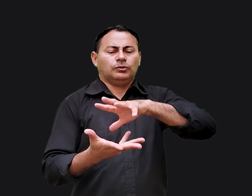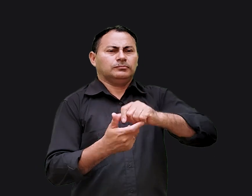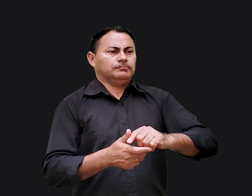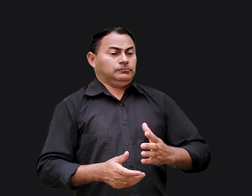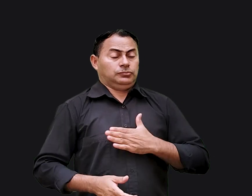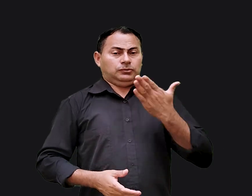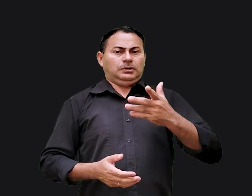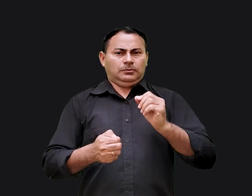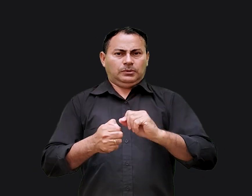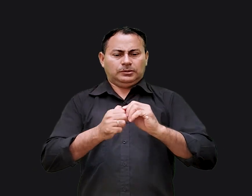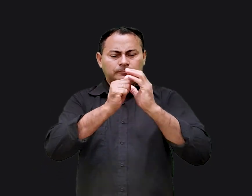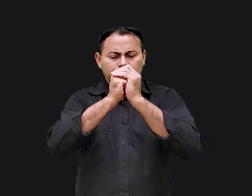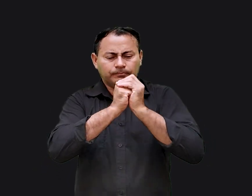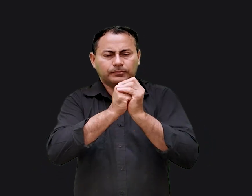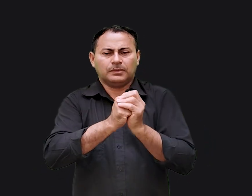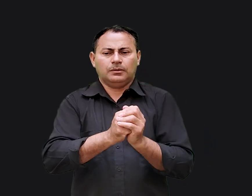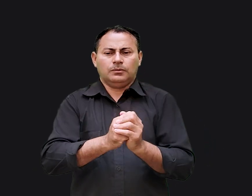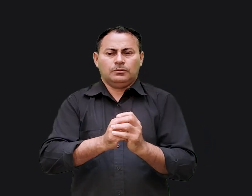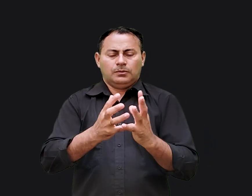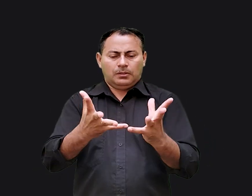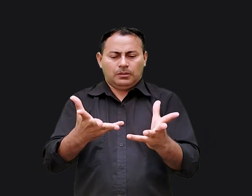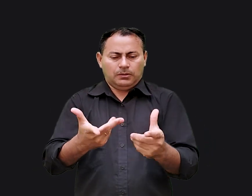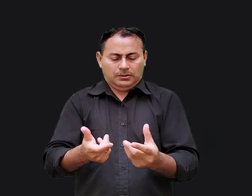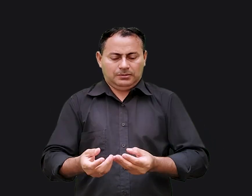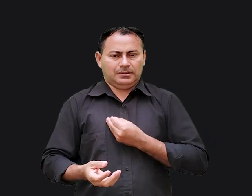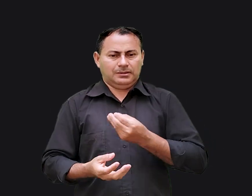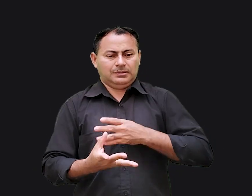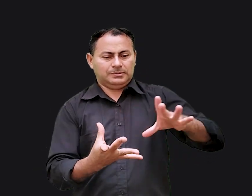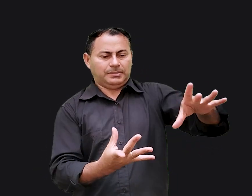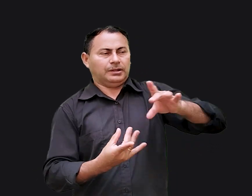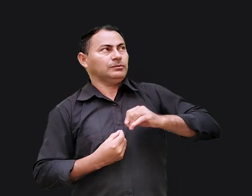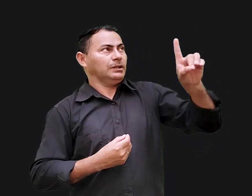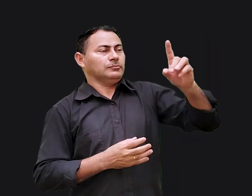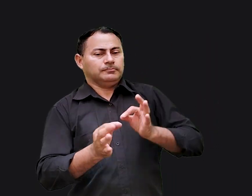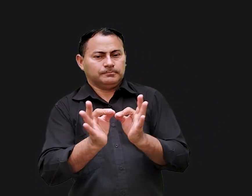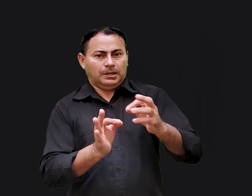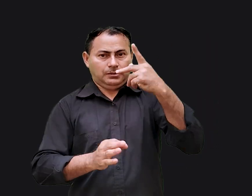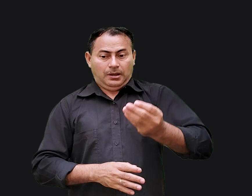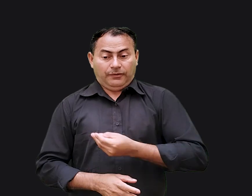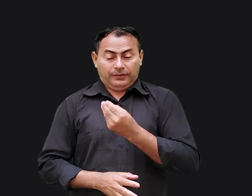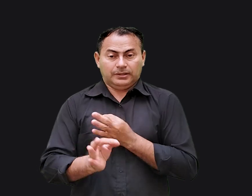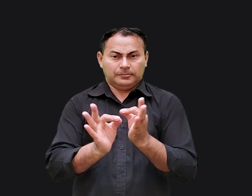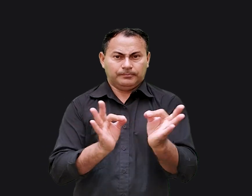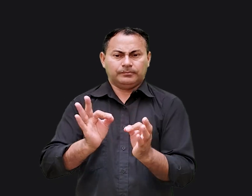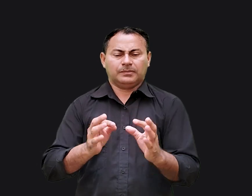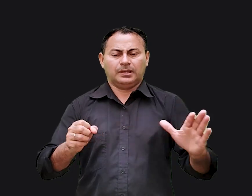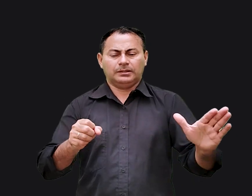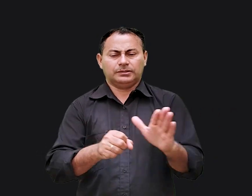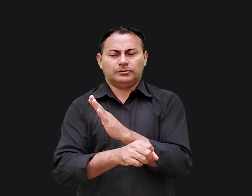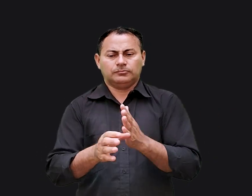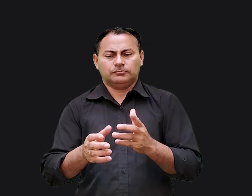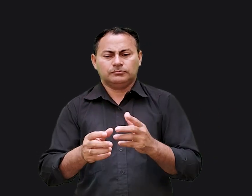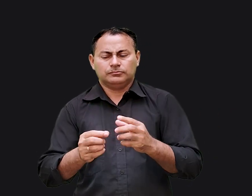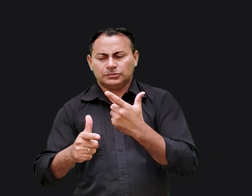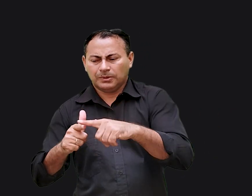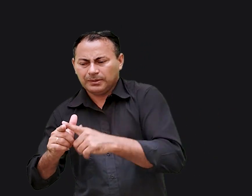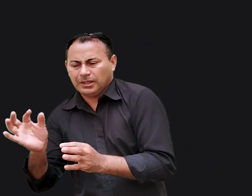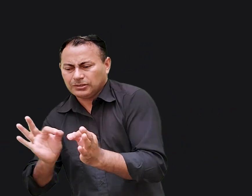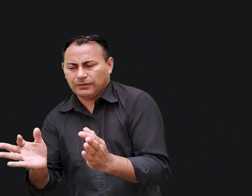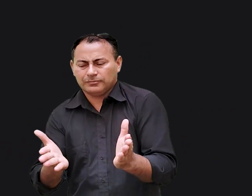espante se, depois de fazer essa oração, os tratores espirituais de Deus aparecerem nivelando sua vida, enchendo os vales e endireitando os